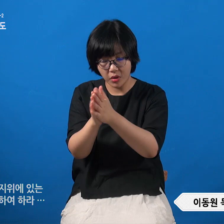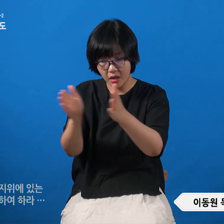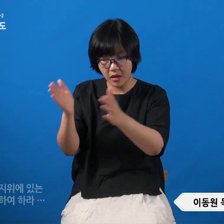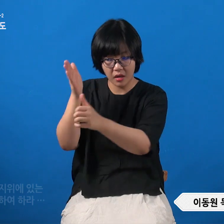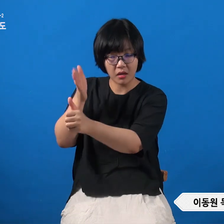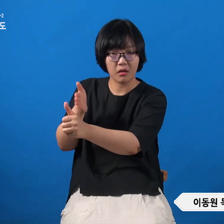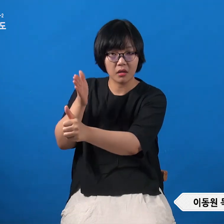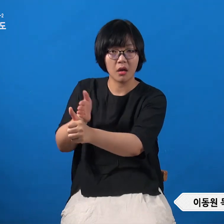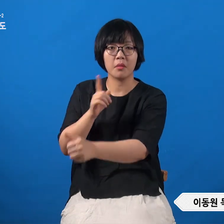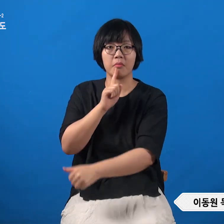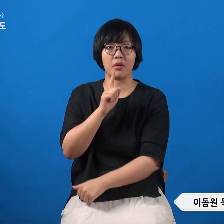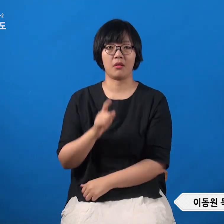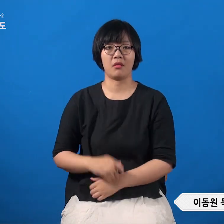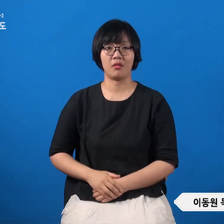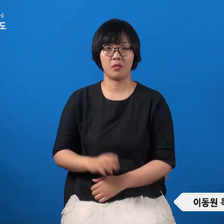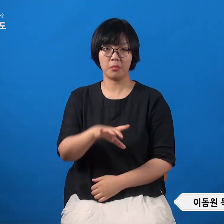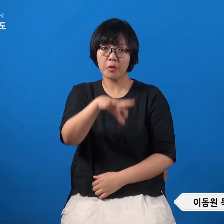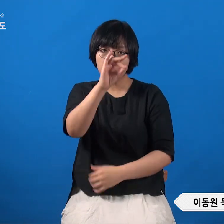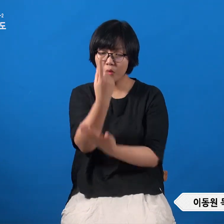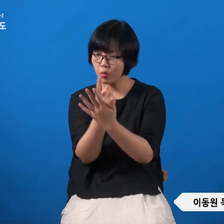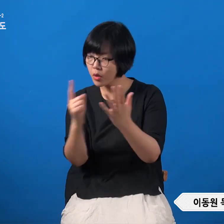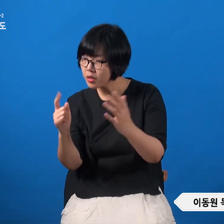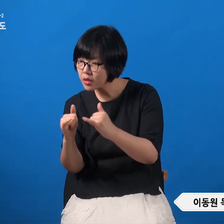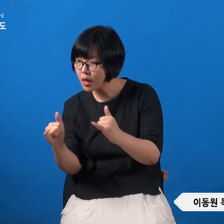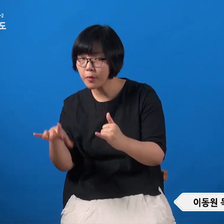있는 사람을 위해서 먼저 기도하라는 것입니다.